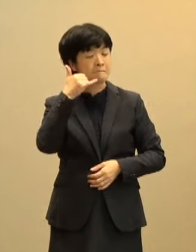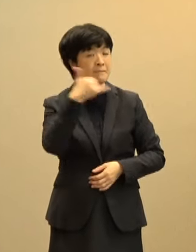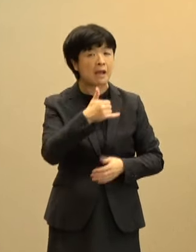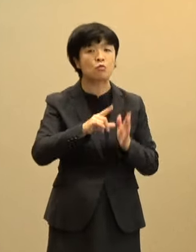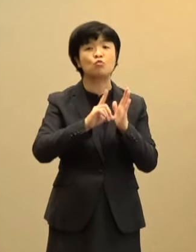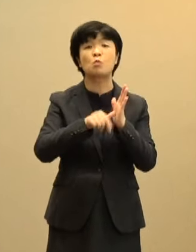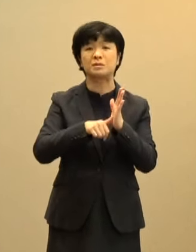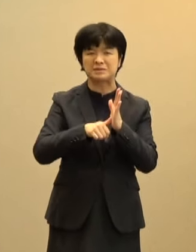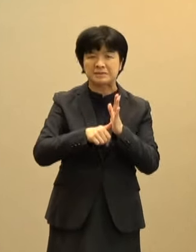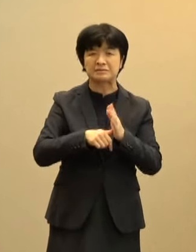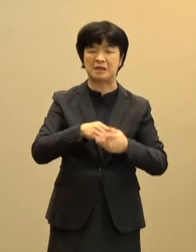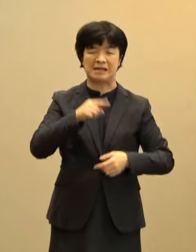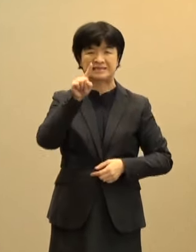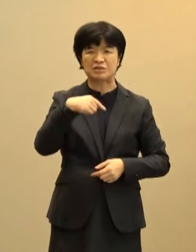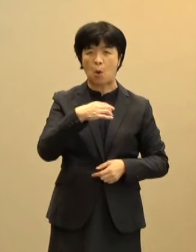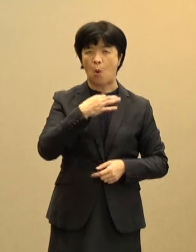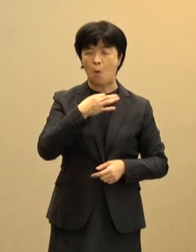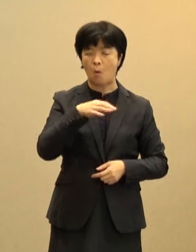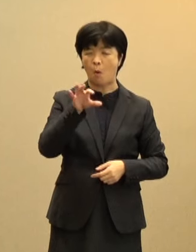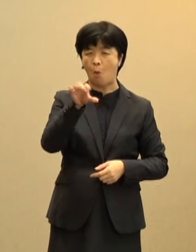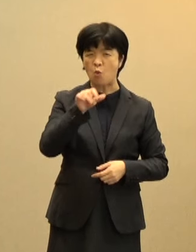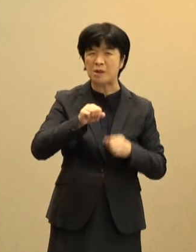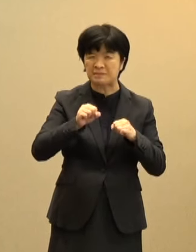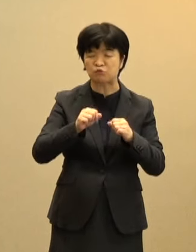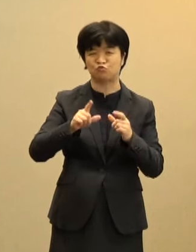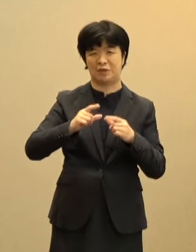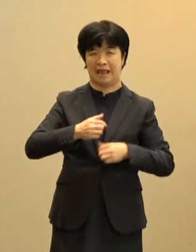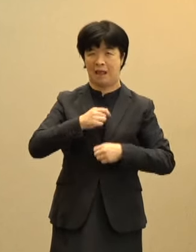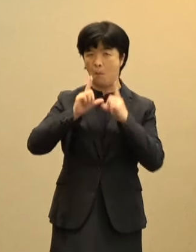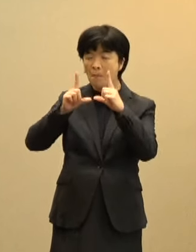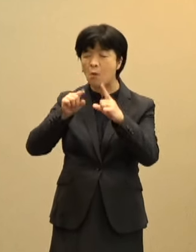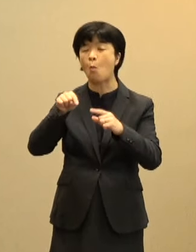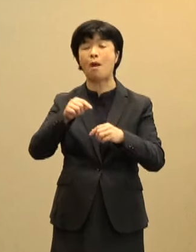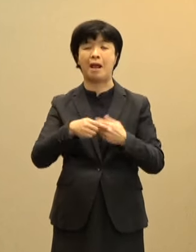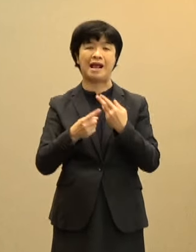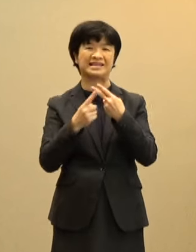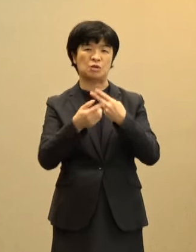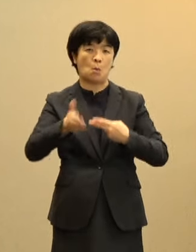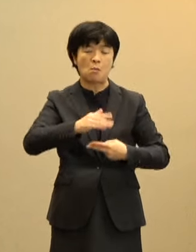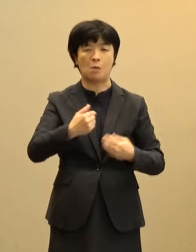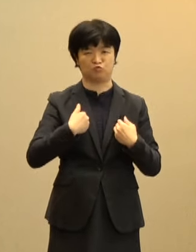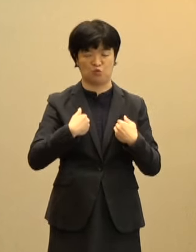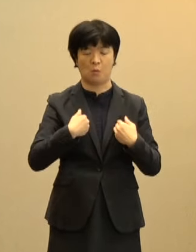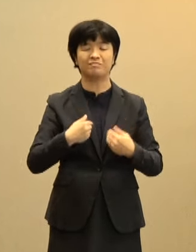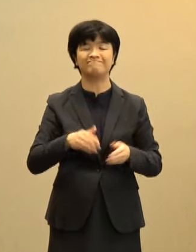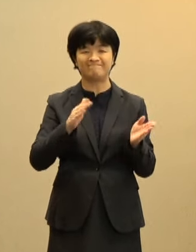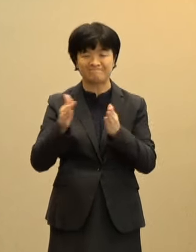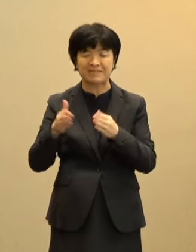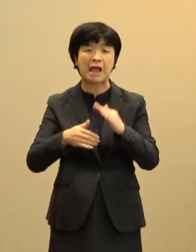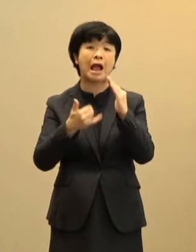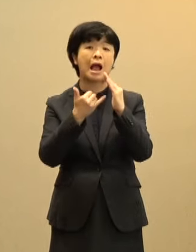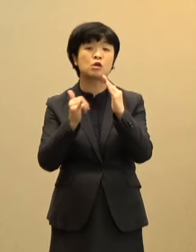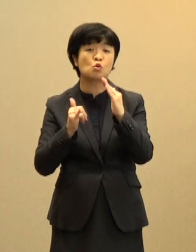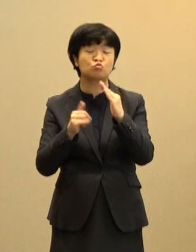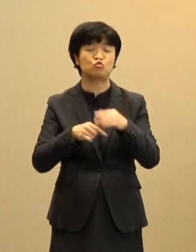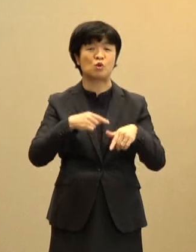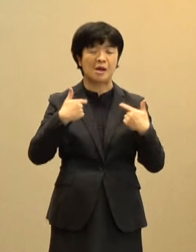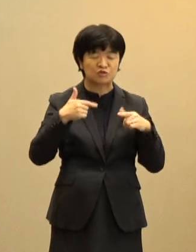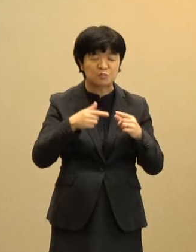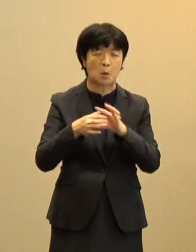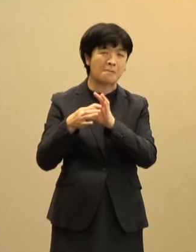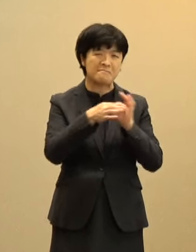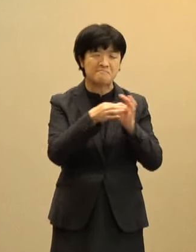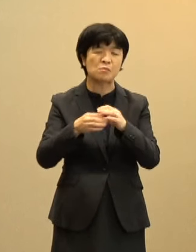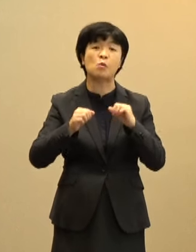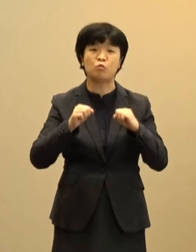等の設置が有効です。また被害者の多くは高齢者であることから、普段から家族と連絡を取り合い、連絡の際には合